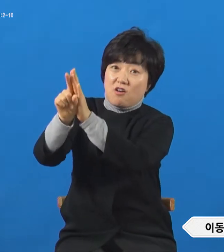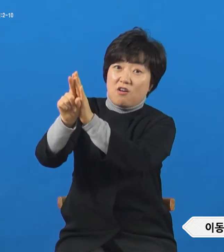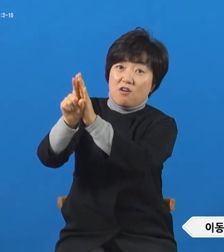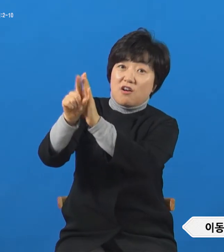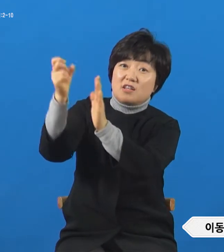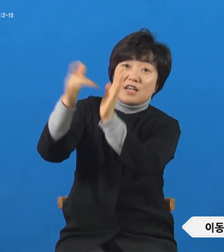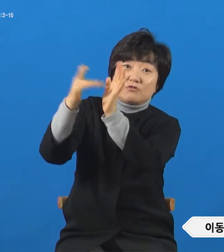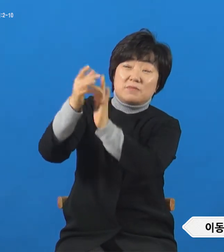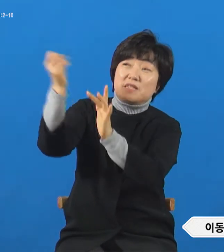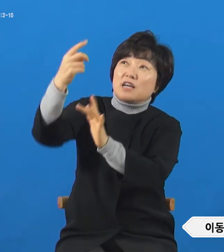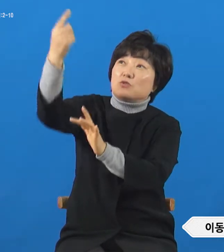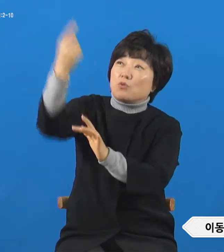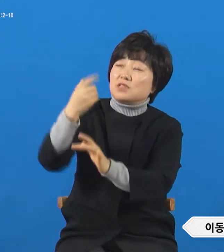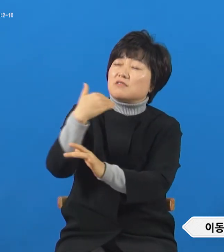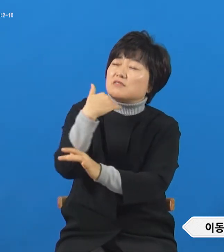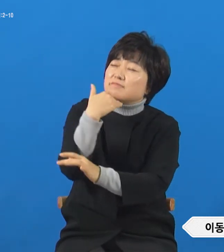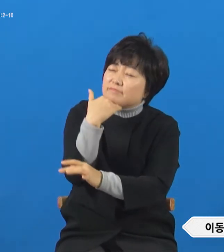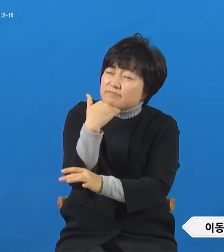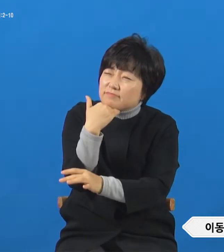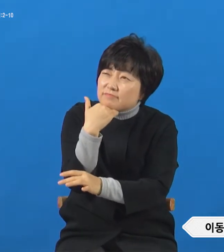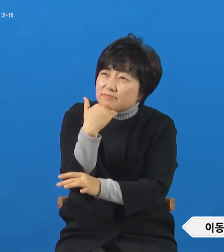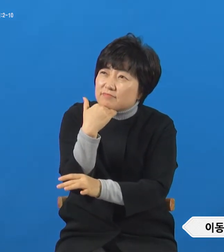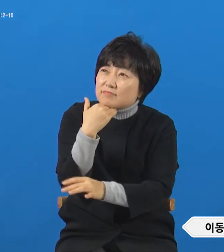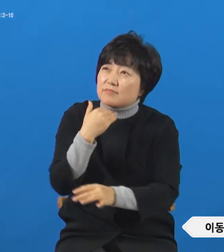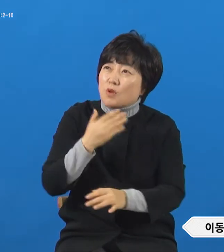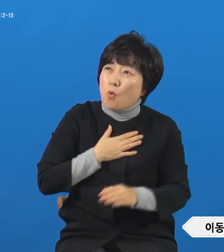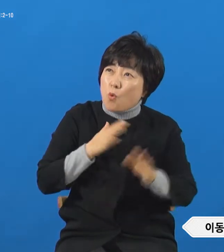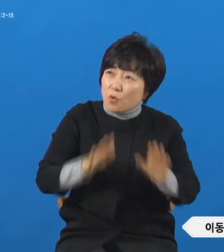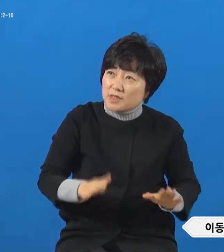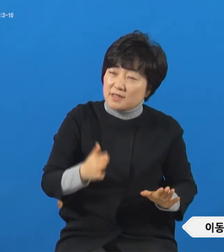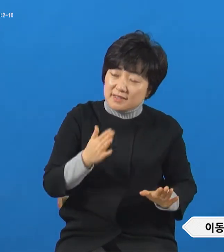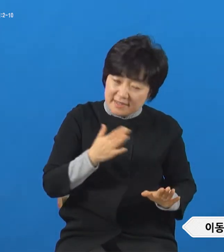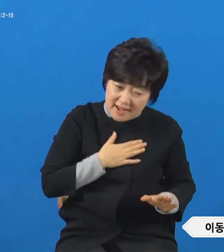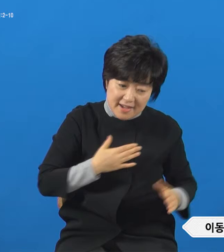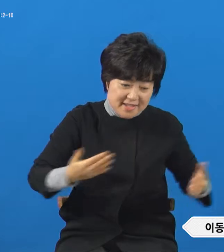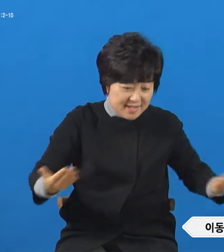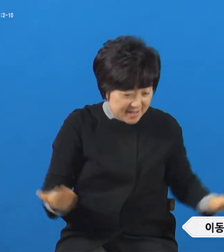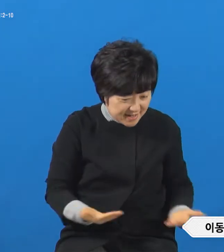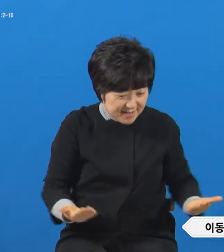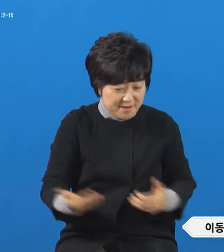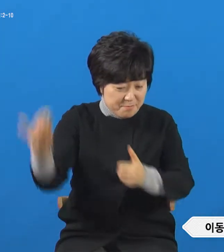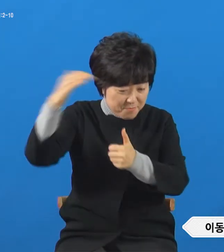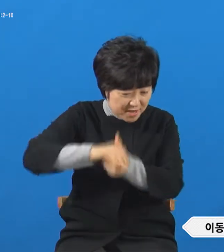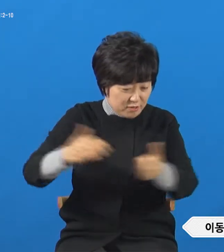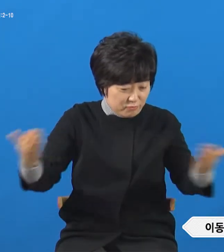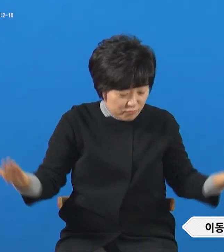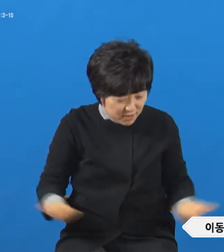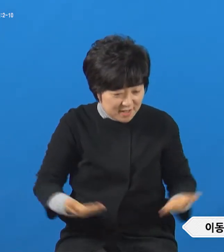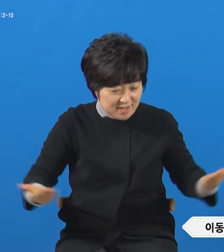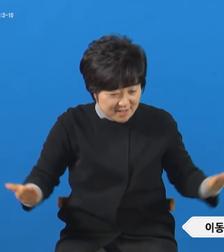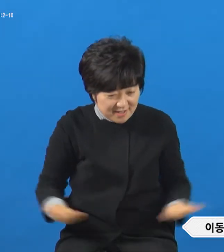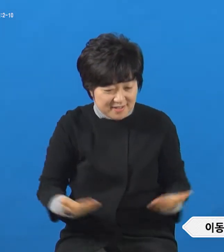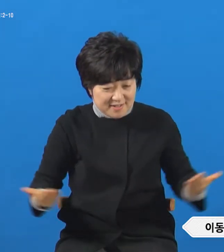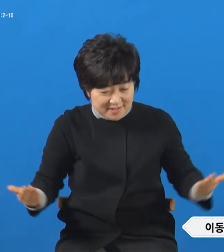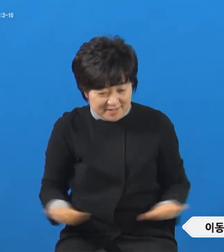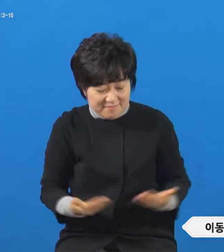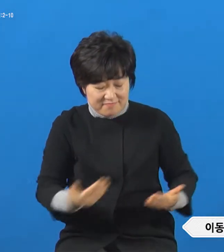믿되 그 주님 오실 것을 소망하며 오늘 내게 주어진 일상의 삶의